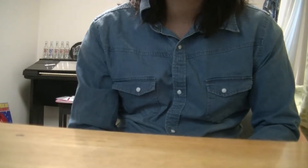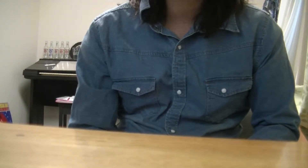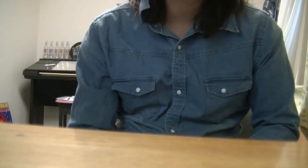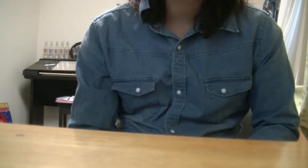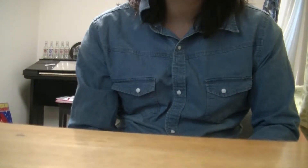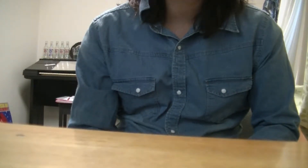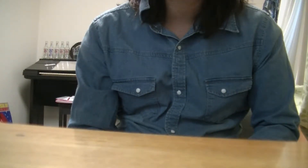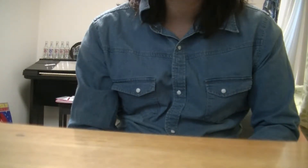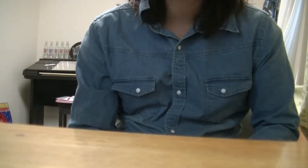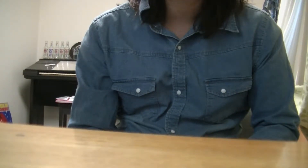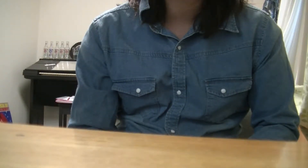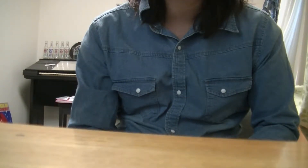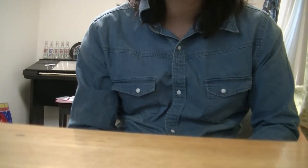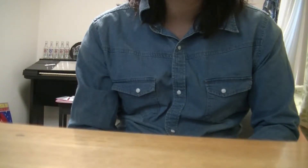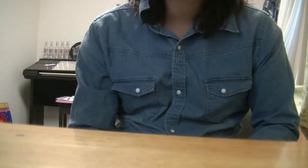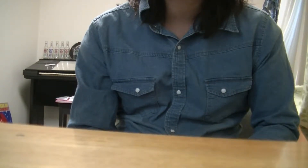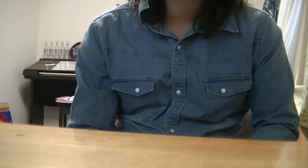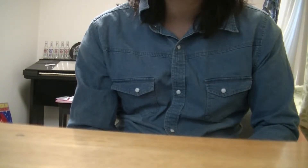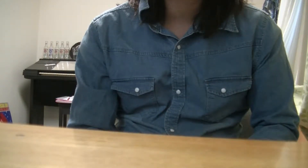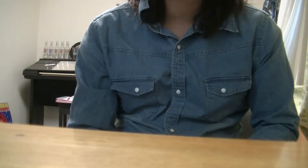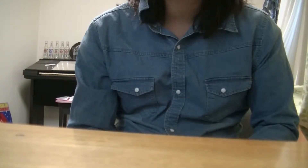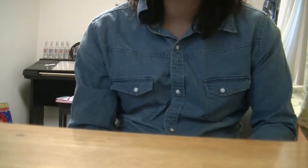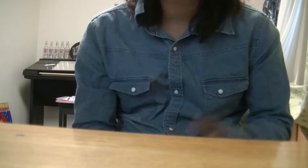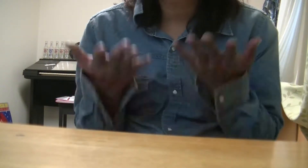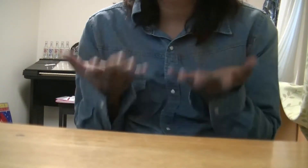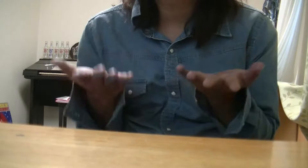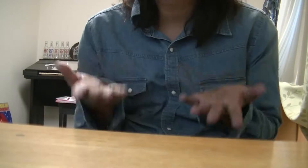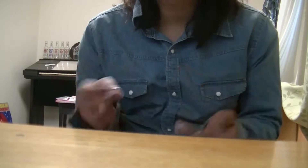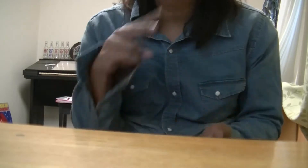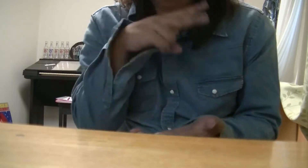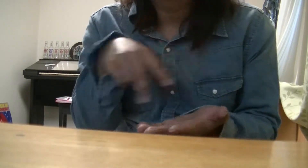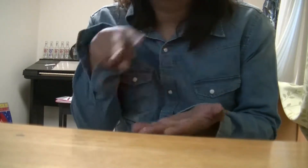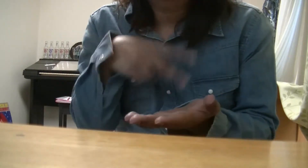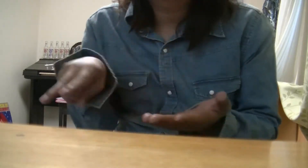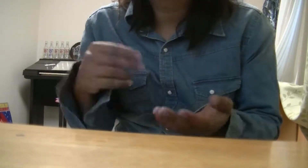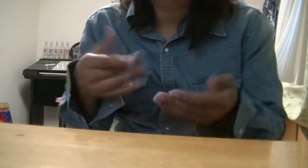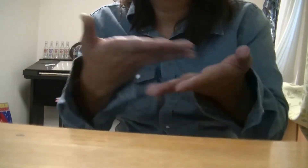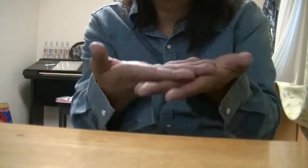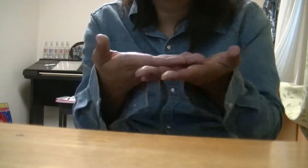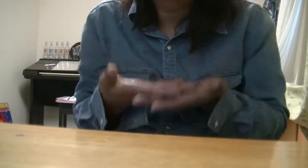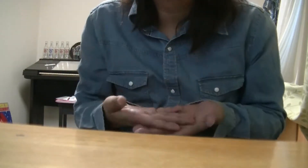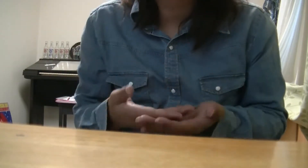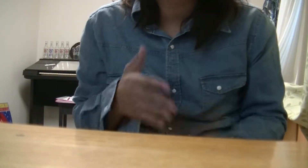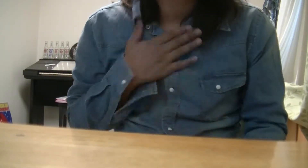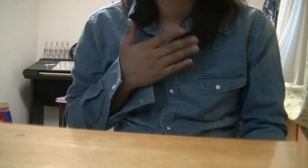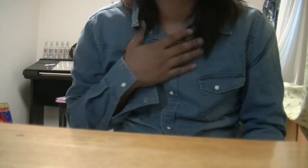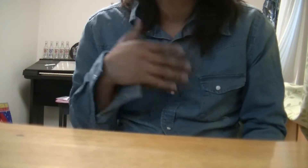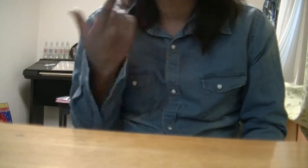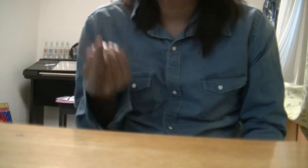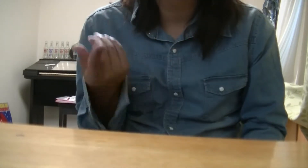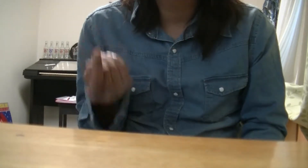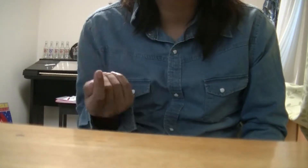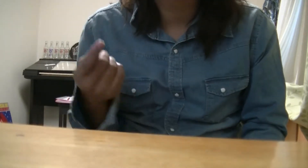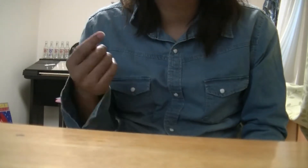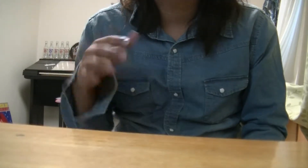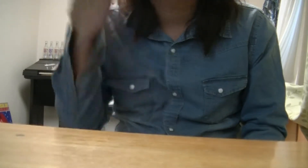で、いわゆる本を読んだりセミナーを受けて、ああなるほどそうなんだってことを知ることができますよ